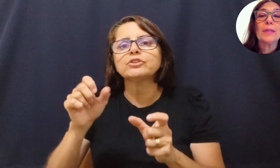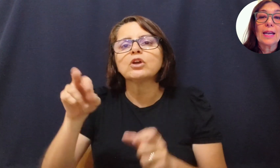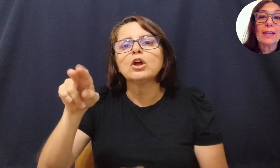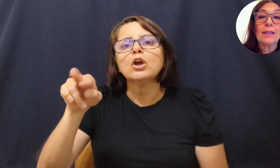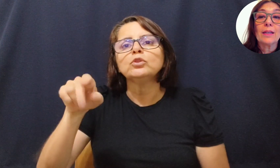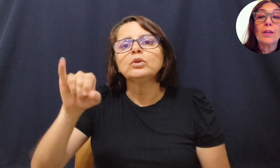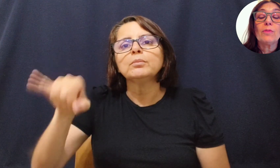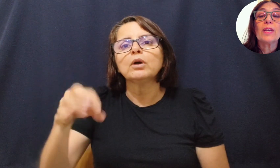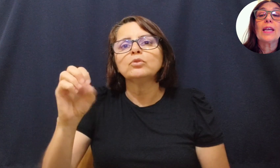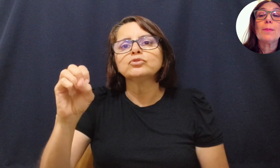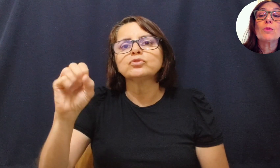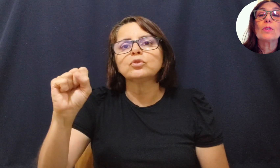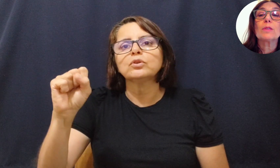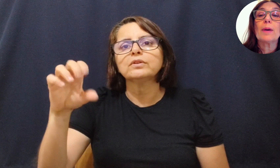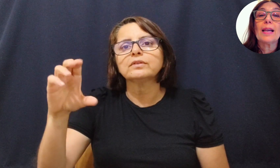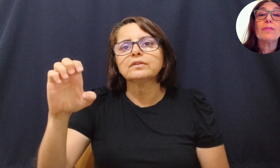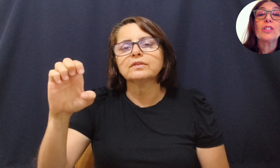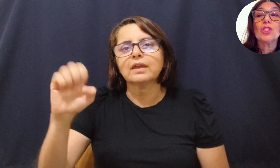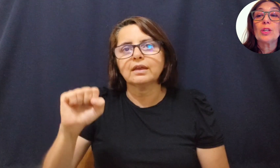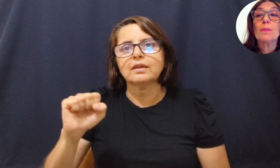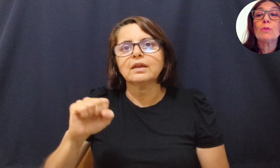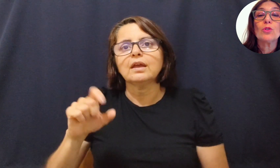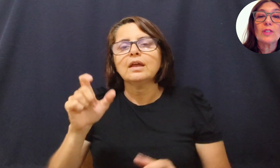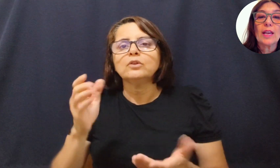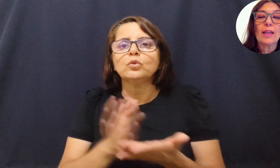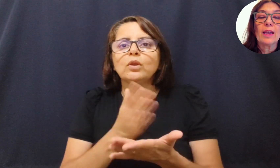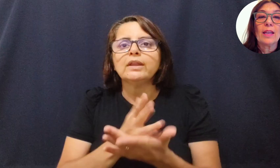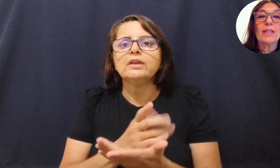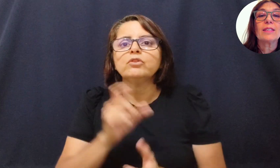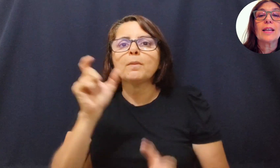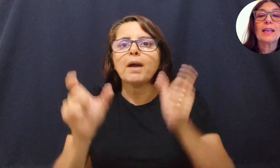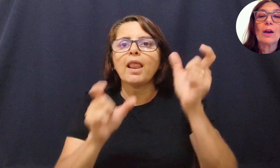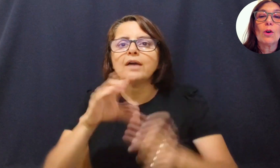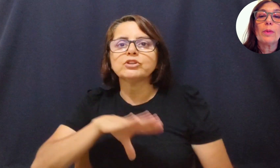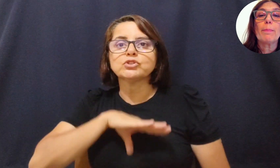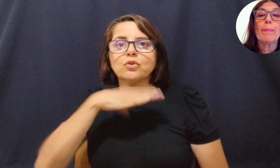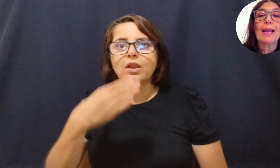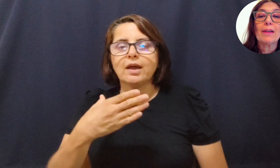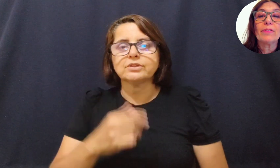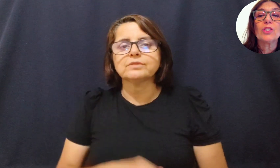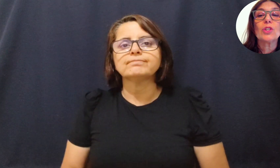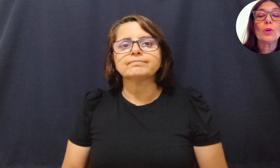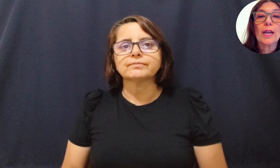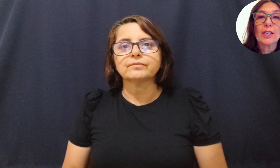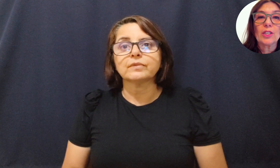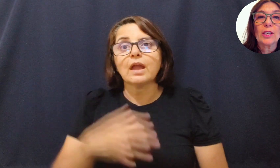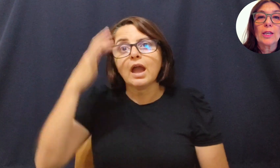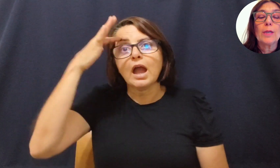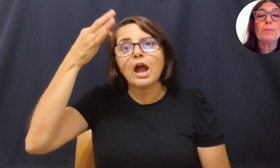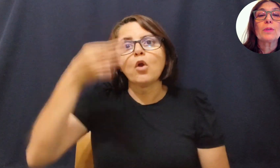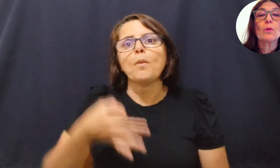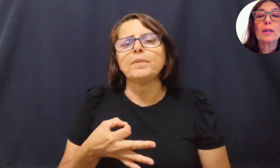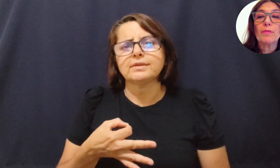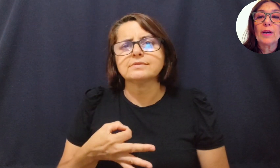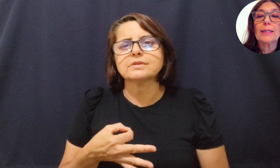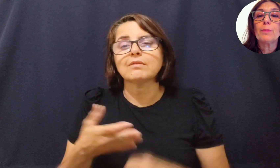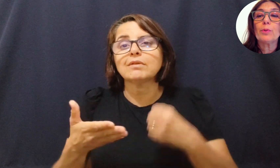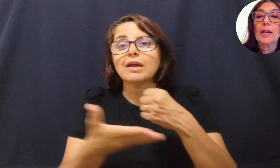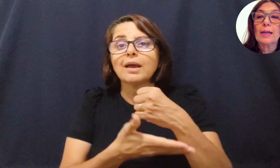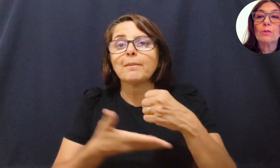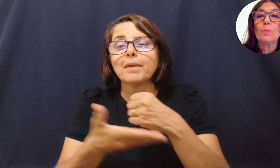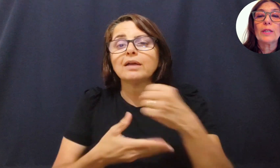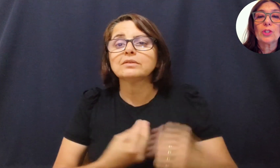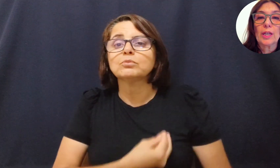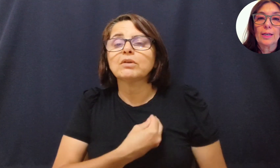para terminar, fiquemos com as palavras de irmão José, que está na obra Palavras de Coragem, psicografada